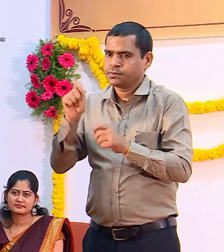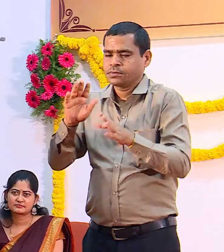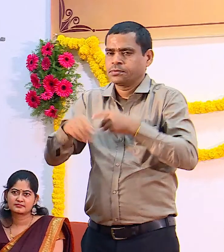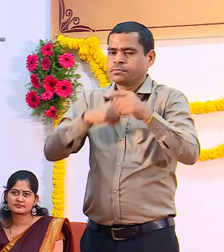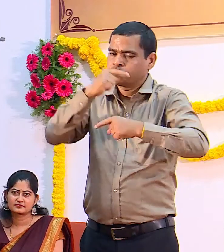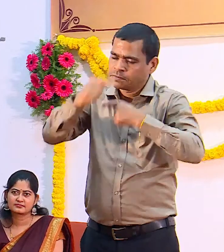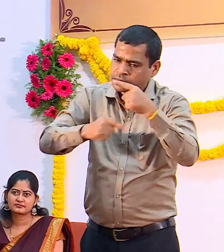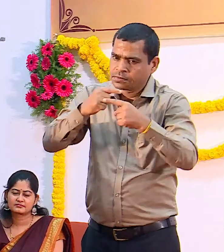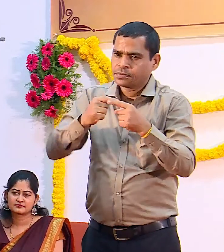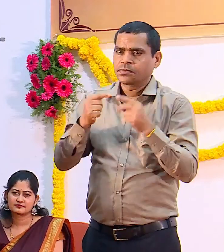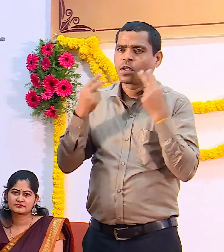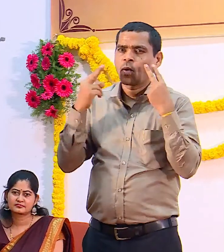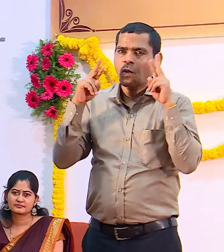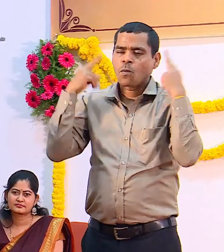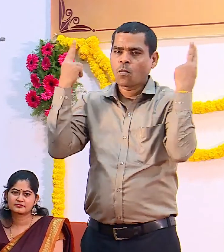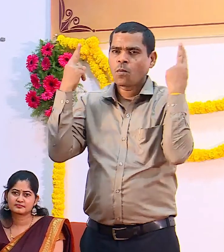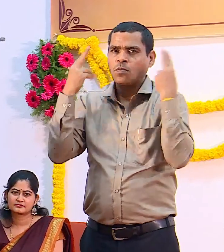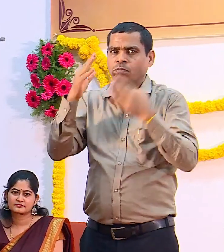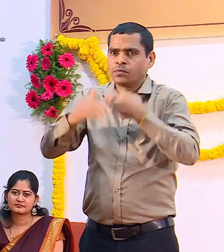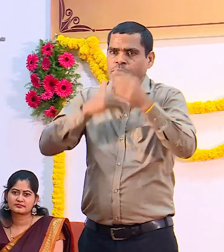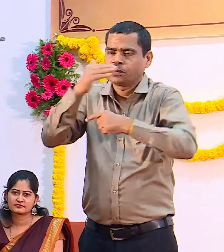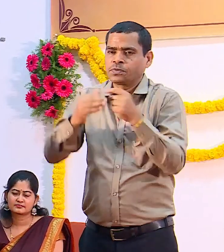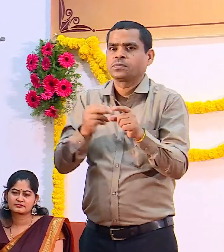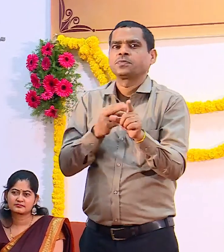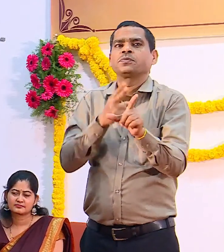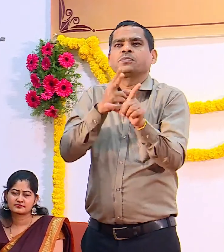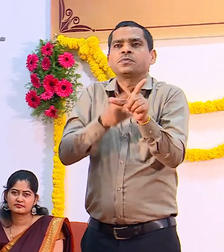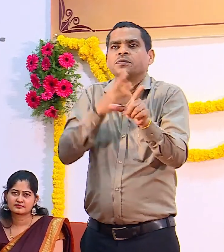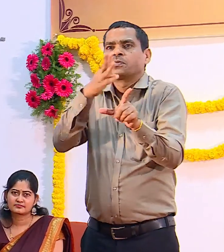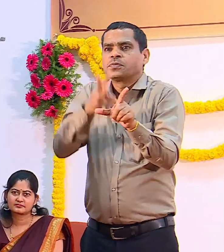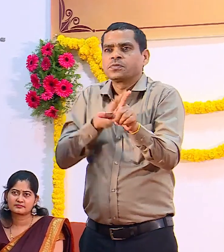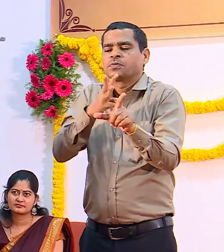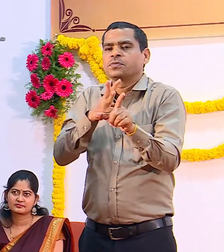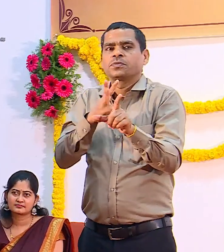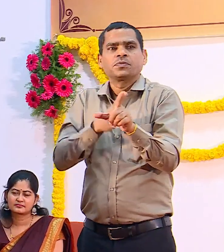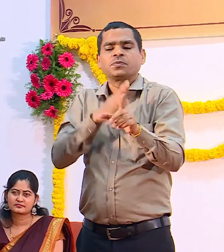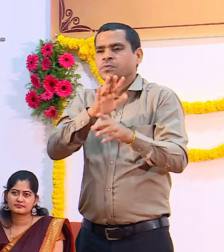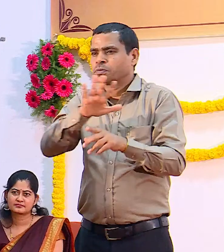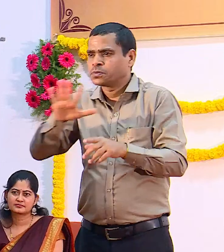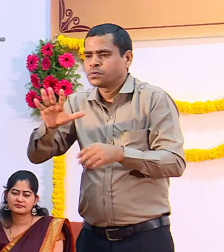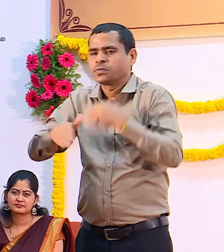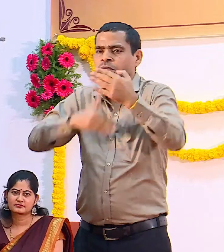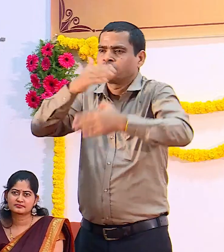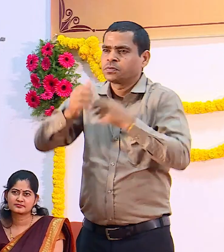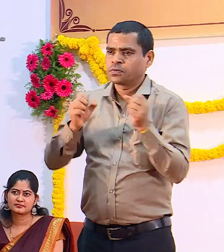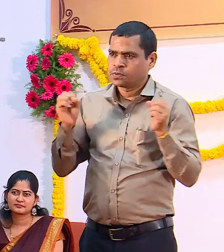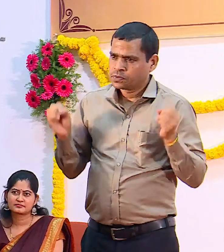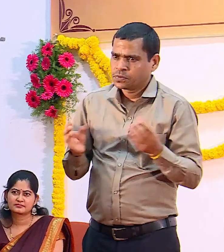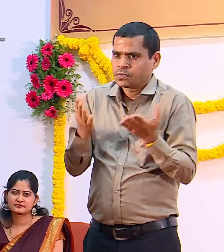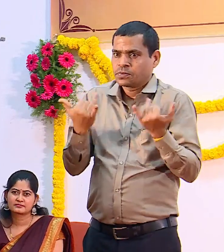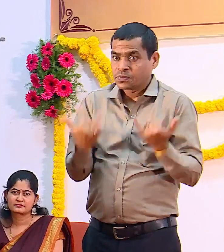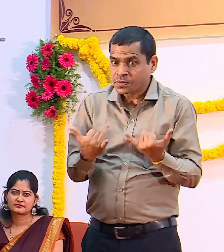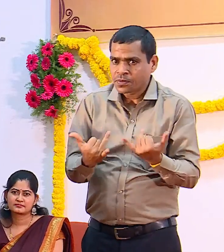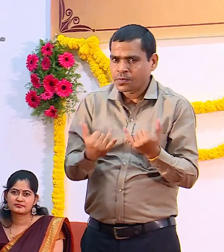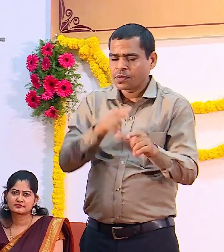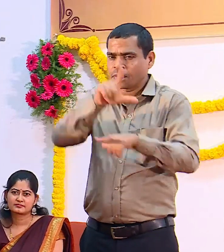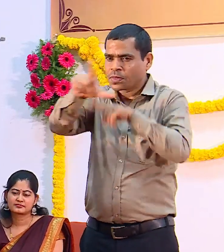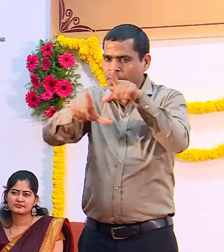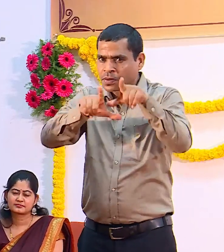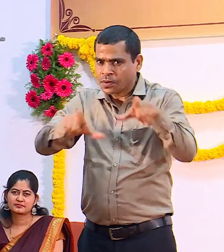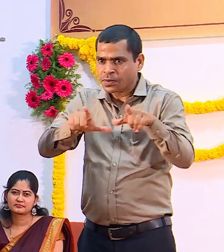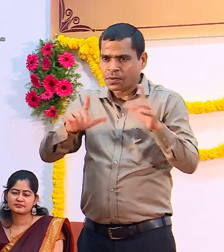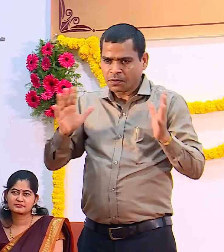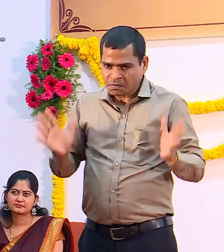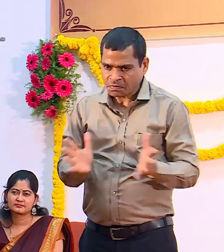आगे बढ़ता रहेगा, जो कि 2-4 साल में शायद आगे कभी हम ये देख सकें। बट जो मैंने यहाँ देखा वो साइन लैंग्वेज का,